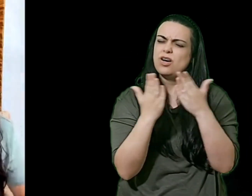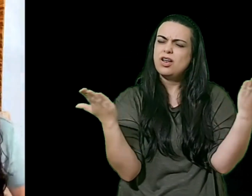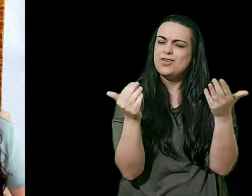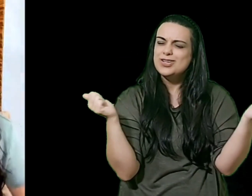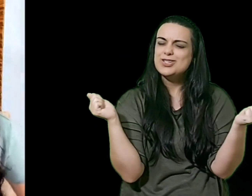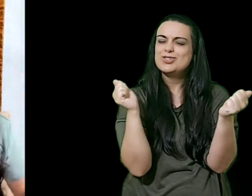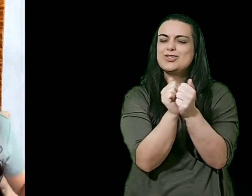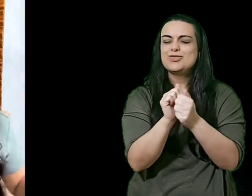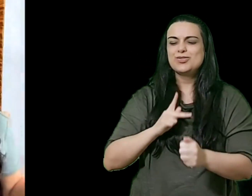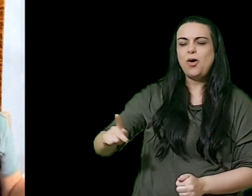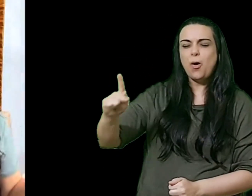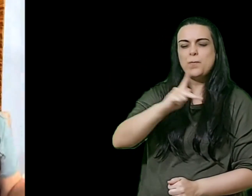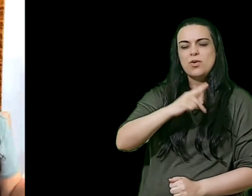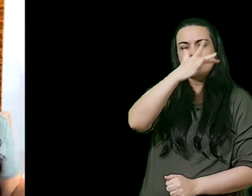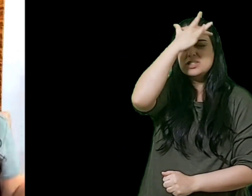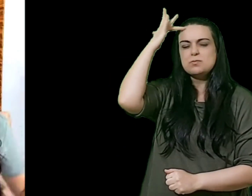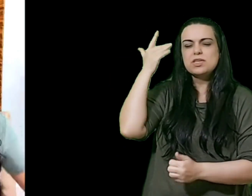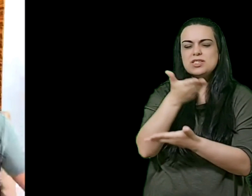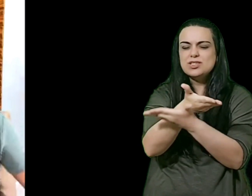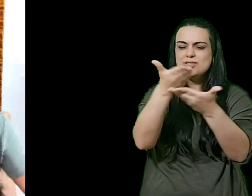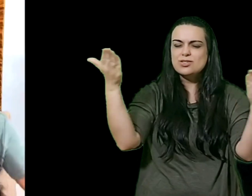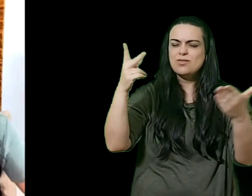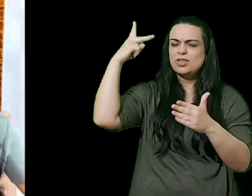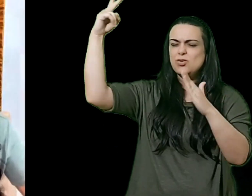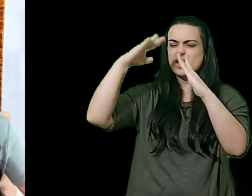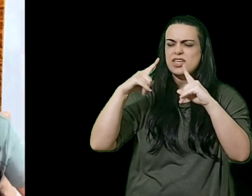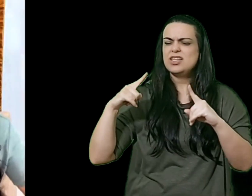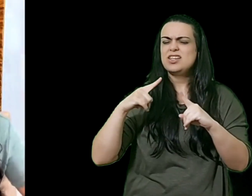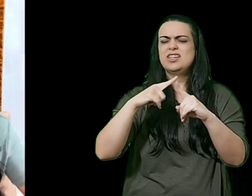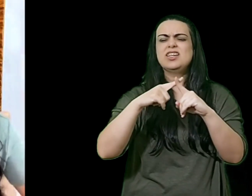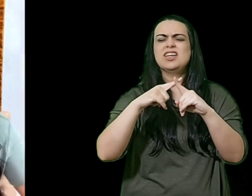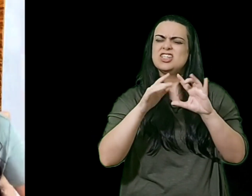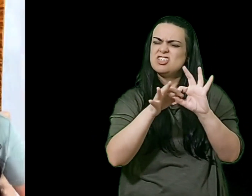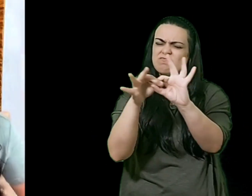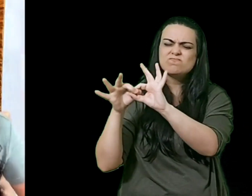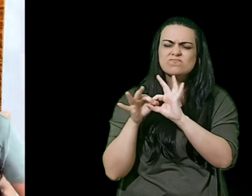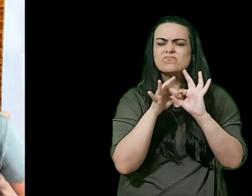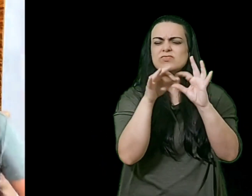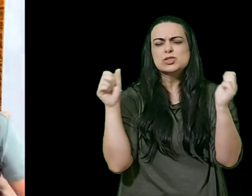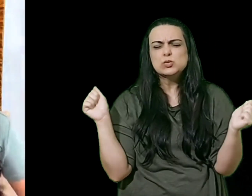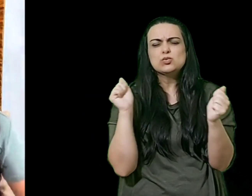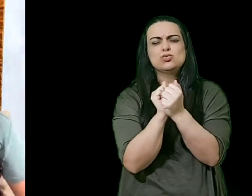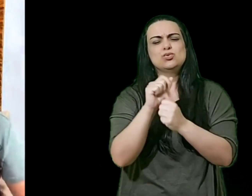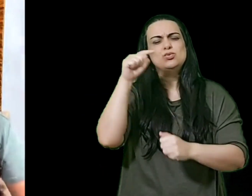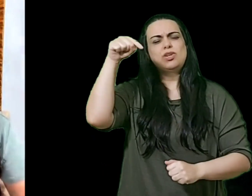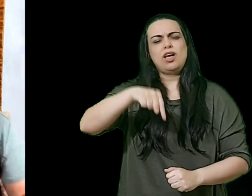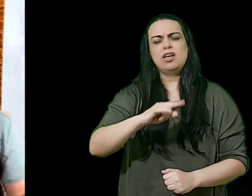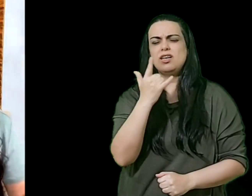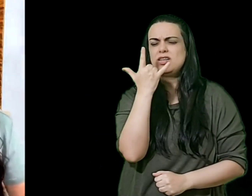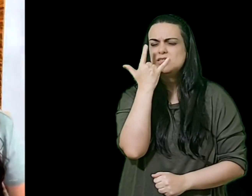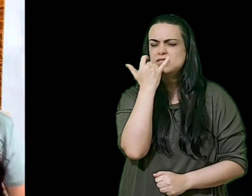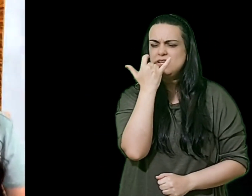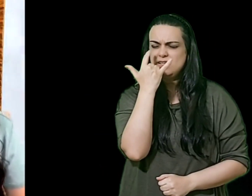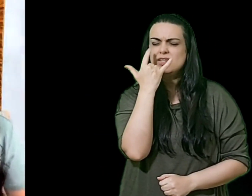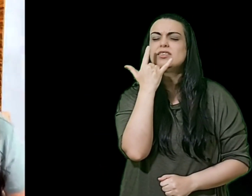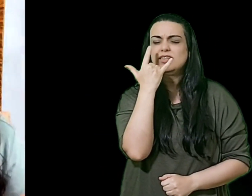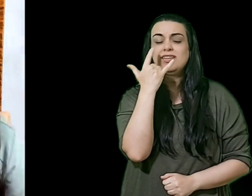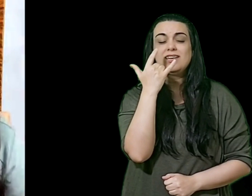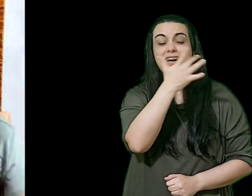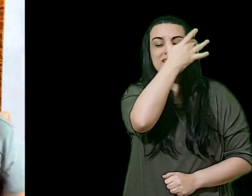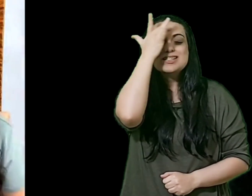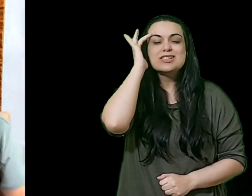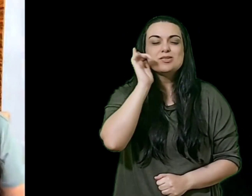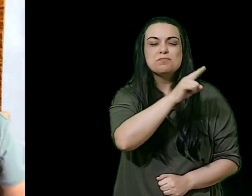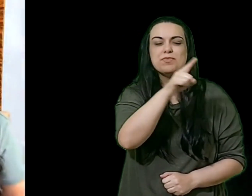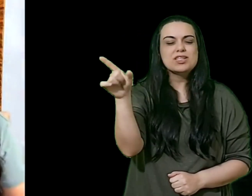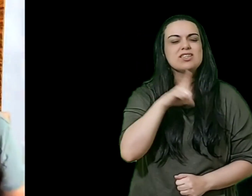tua igreja, com o teu povo, com todas essas pessoas que se reúnem agora comigo aqui no Instagram. E elas estão